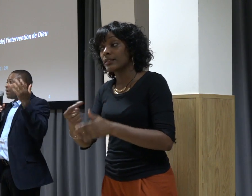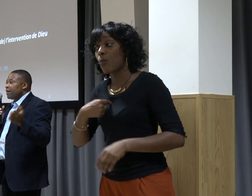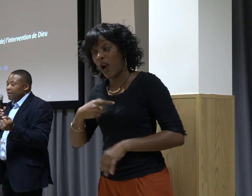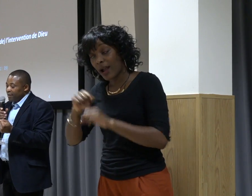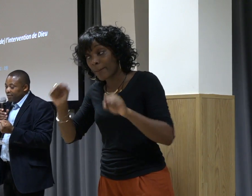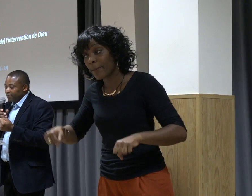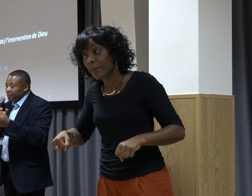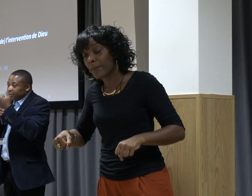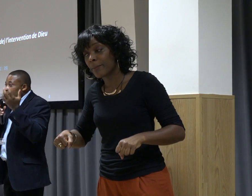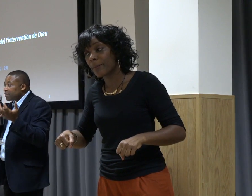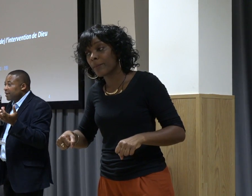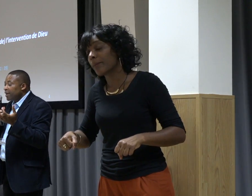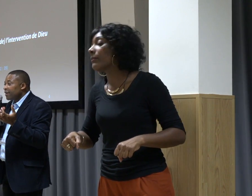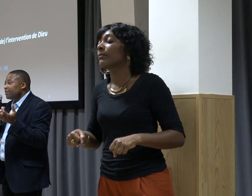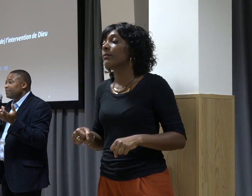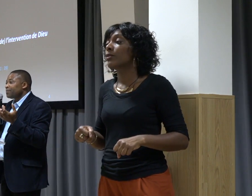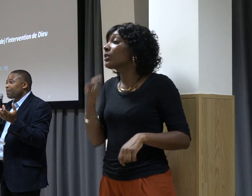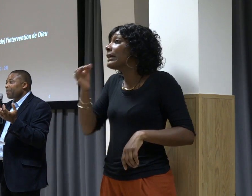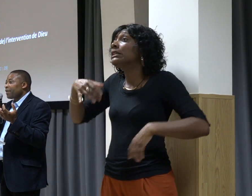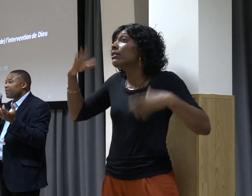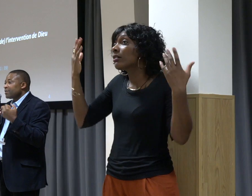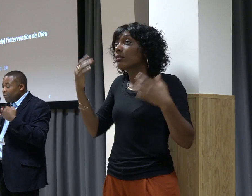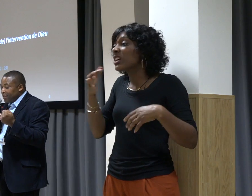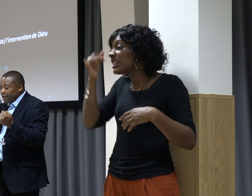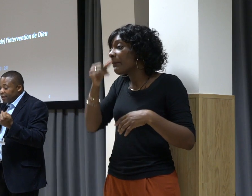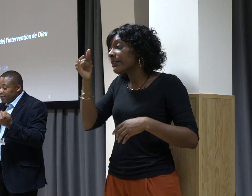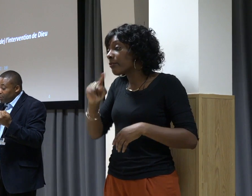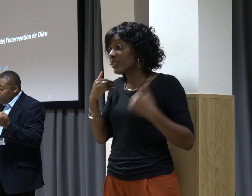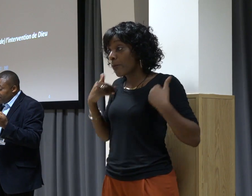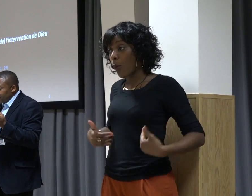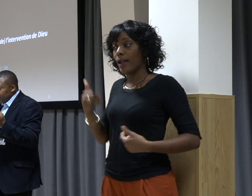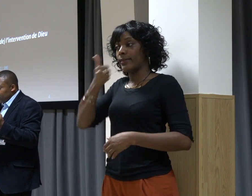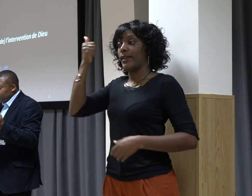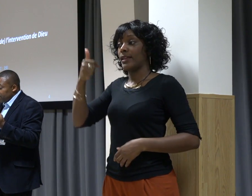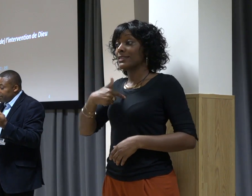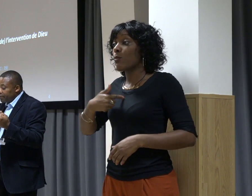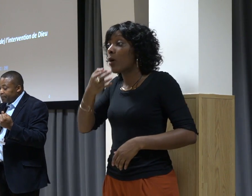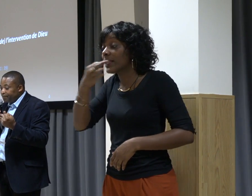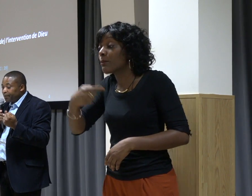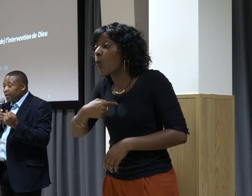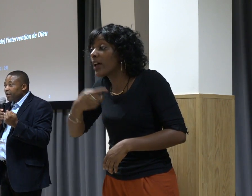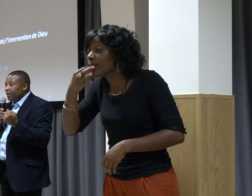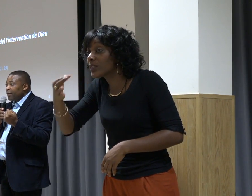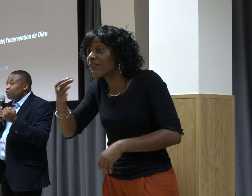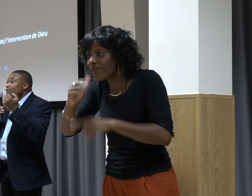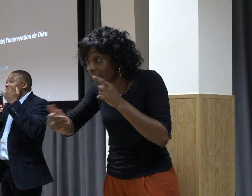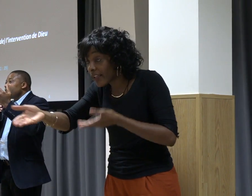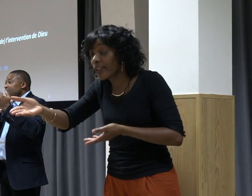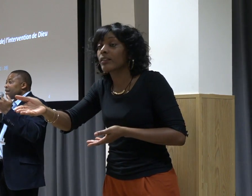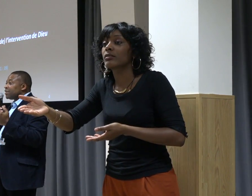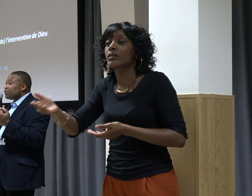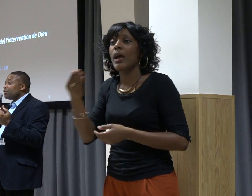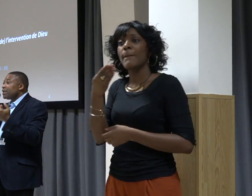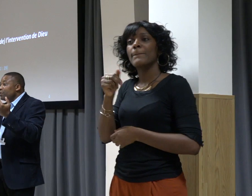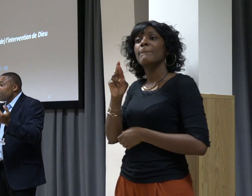dis pas comme cela en l'air. C'est moi l'Éternel, c'est moi qui te le dis. Lorsque Marthe va